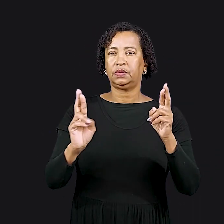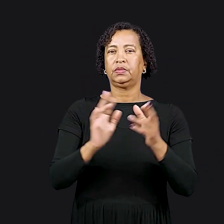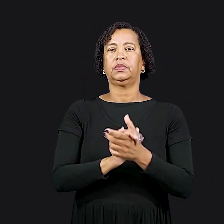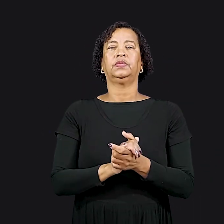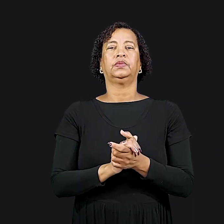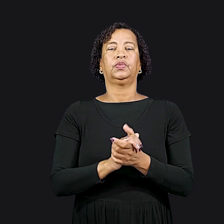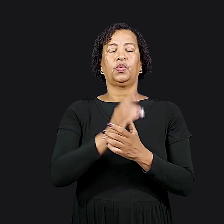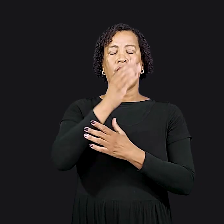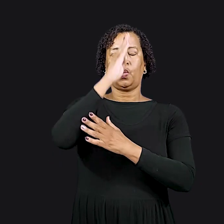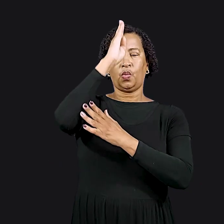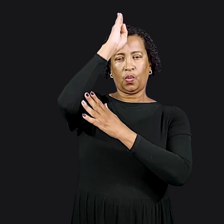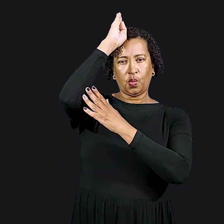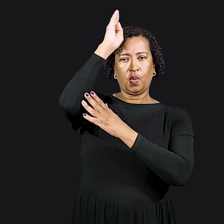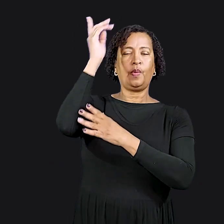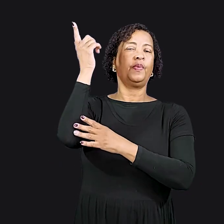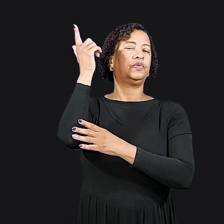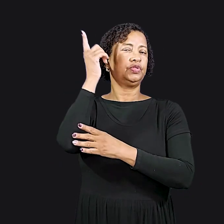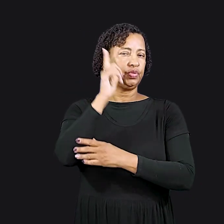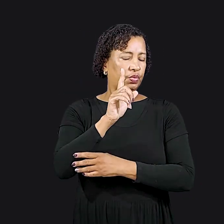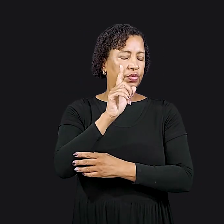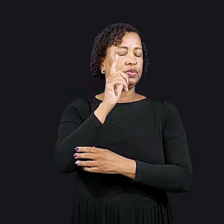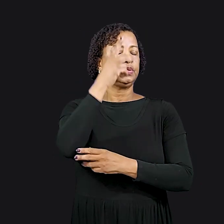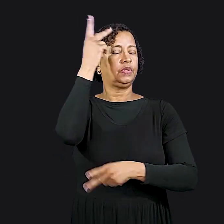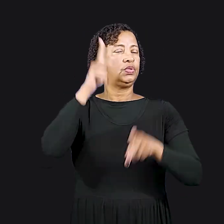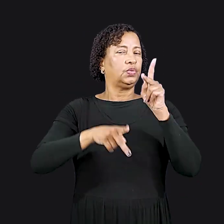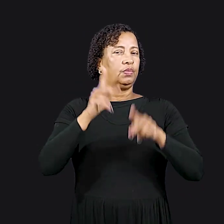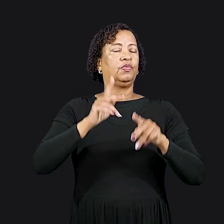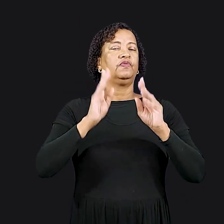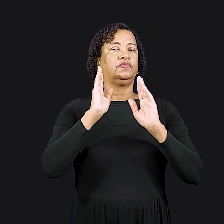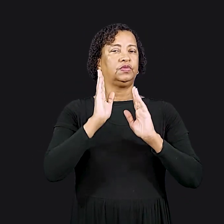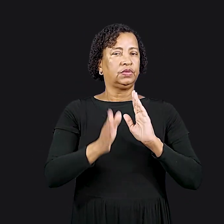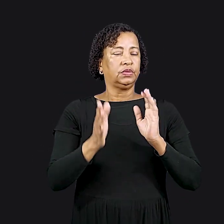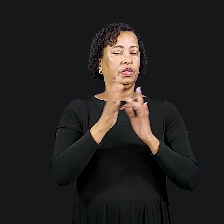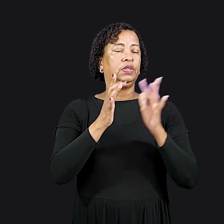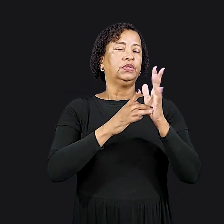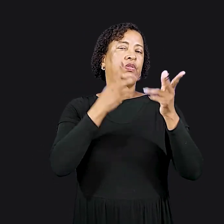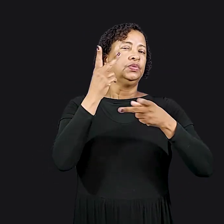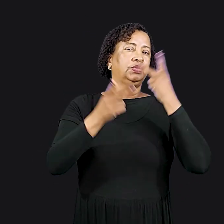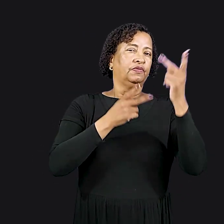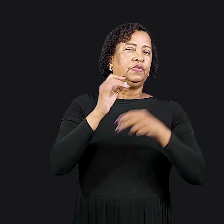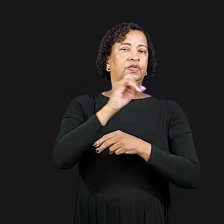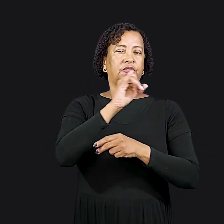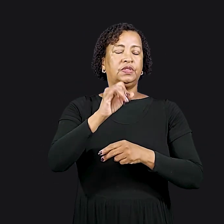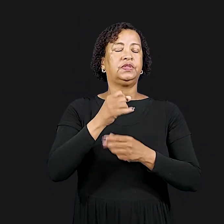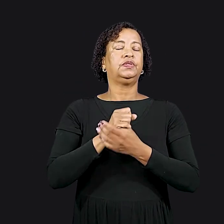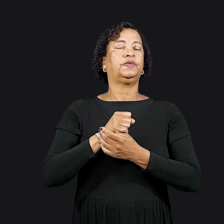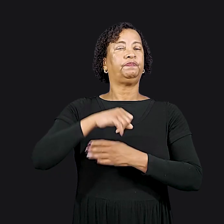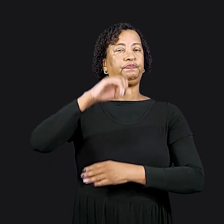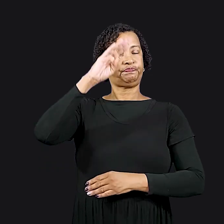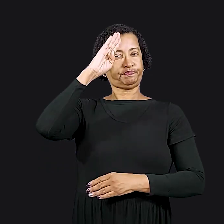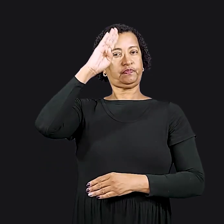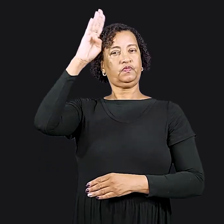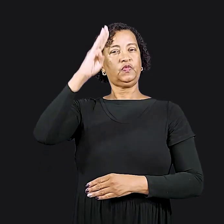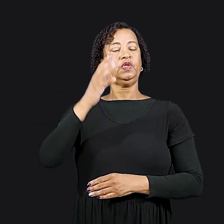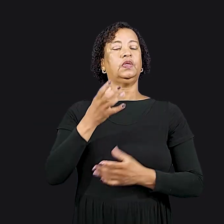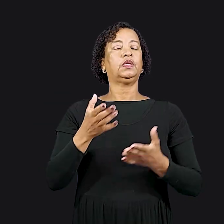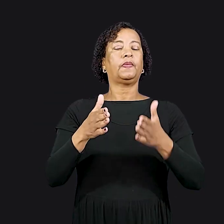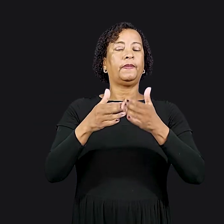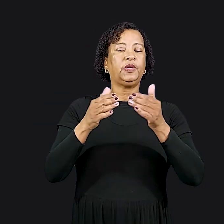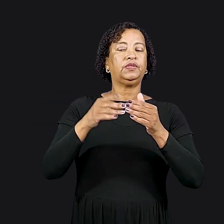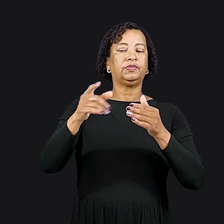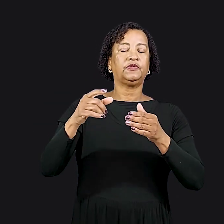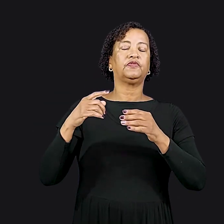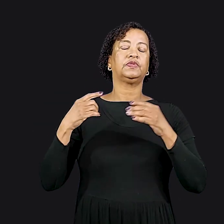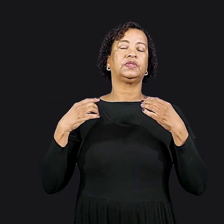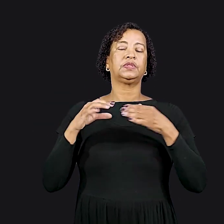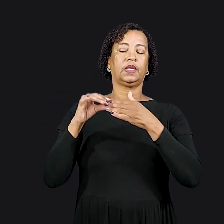relacionamentos. Os romanos já tinham conquistado aquele povo e Jesus estava falando para eles. Se um soldado romano exigir que você carregue a túnica